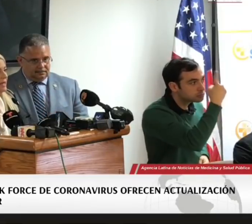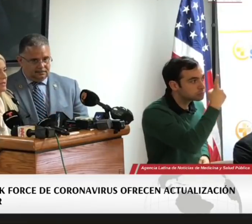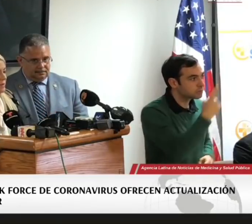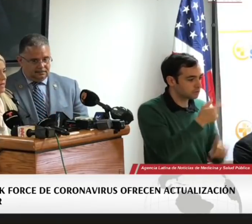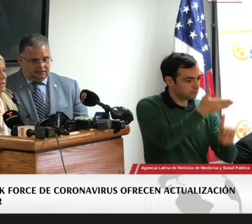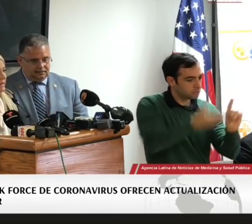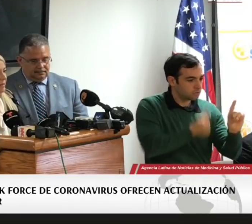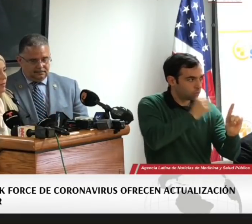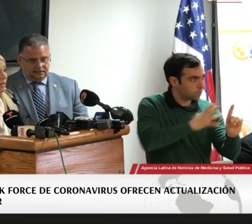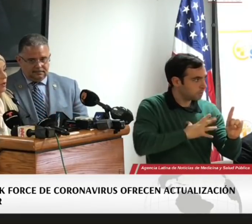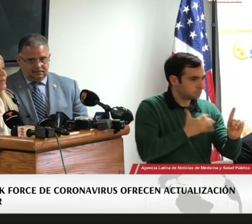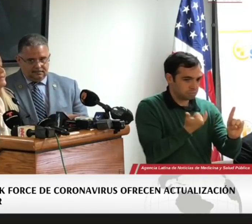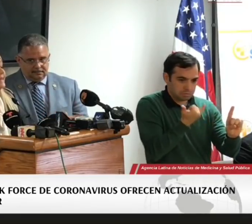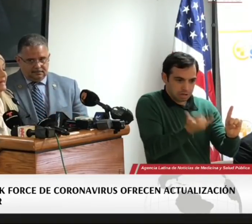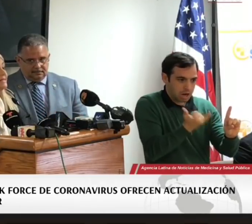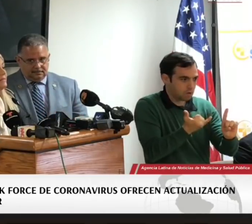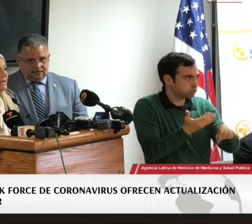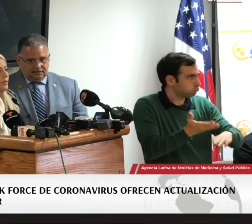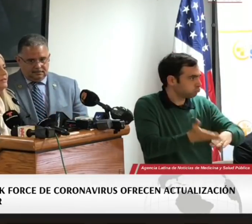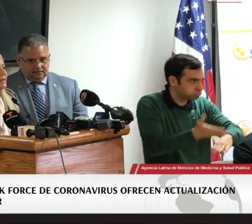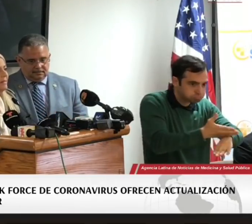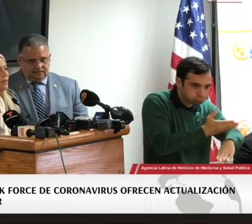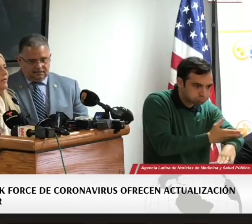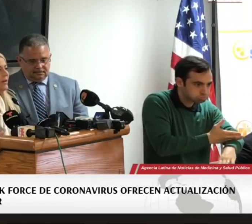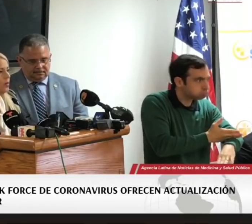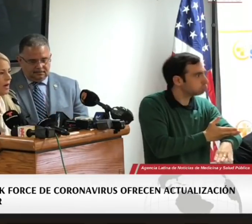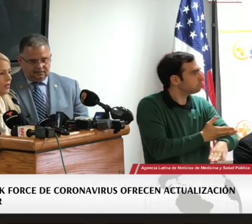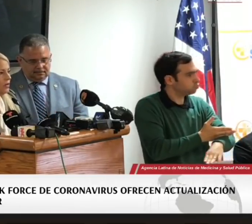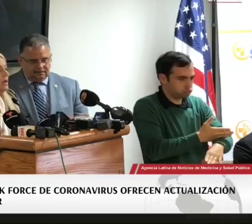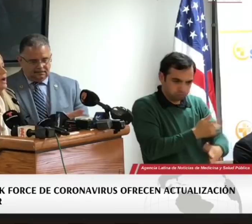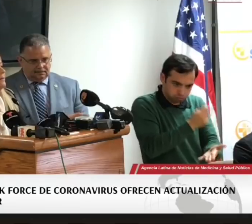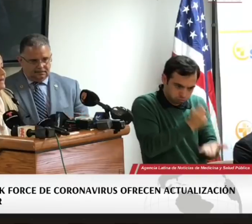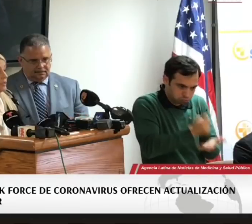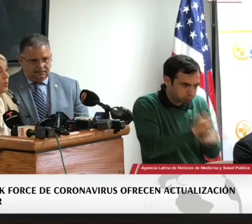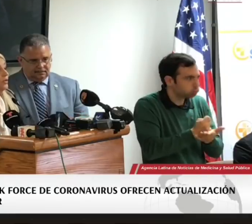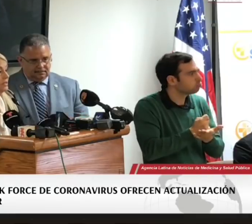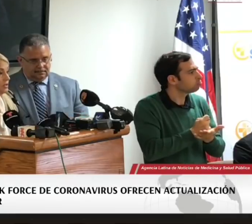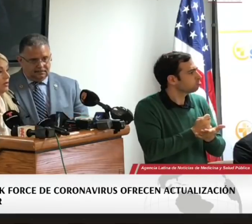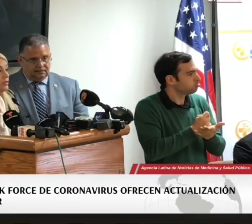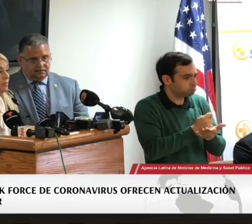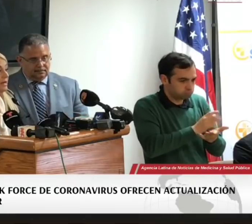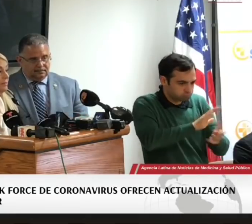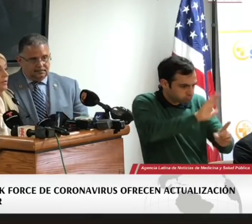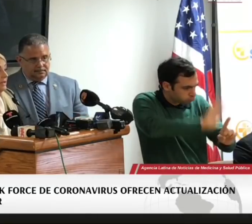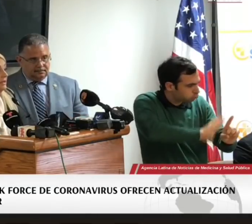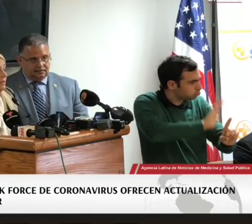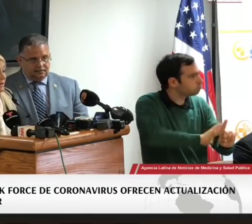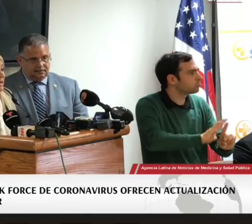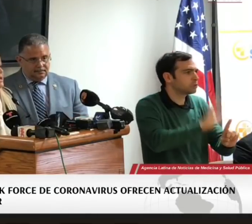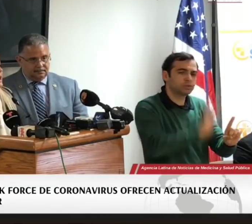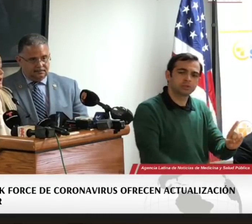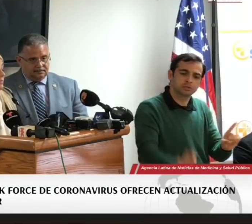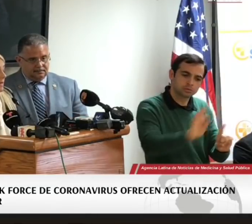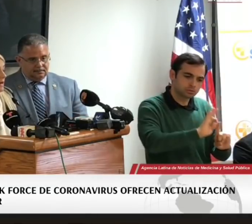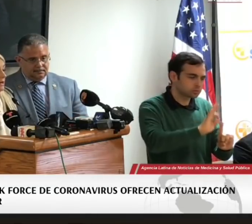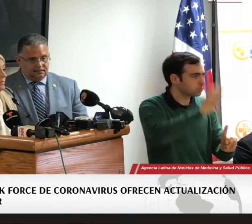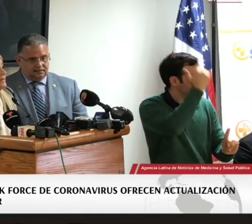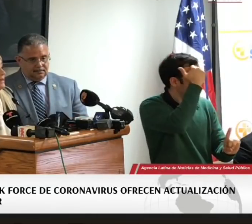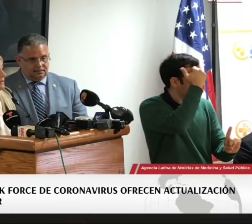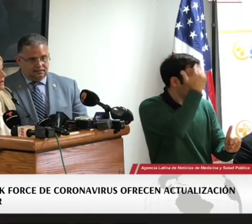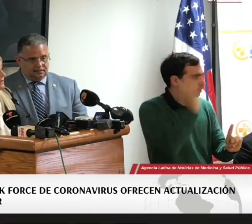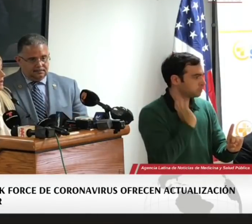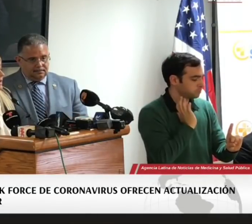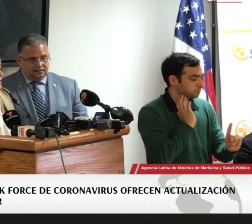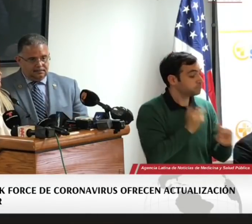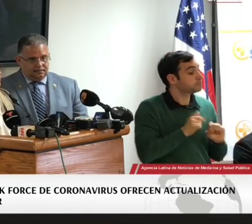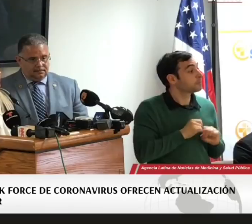dama expresa en este momento, está recibiendo el tratamiento adecuado para su condición. Eso es bien importante, ¿verdad? Hay